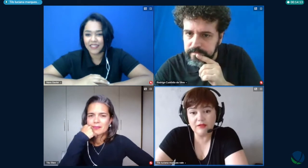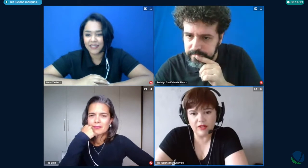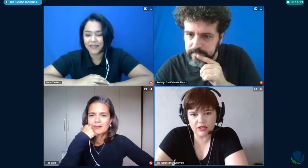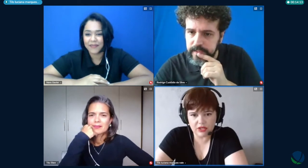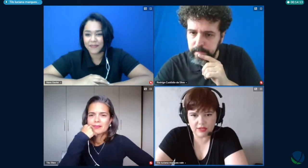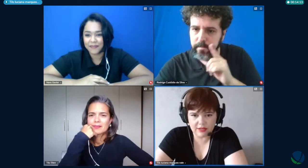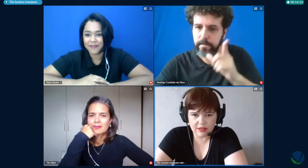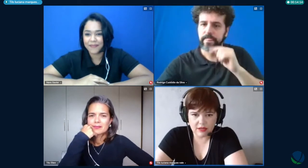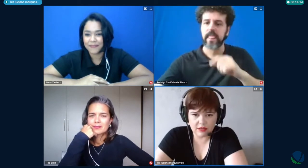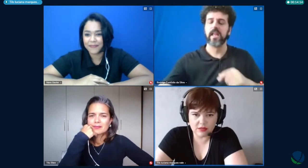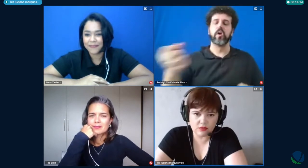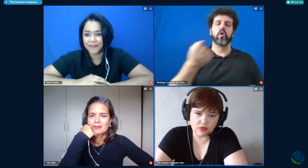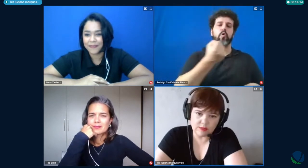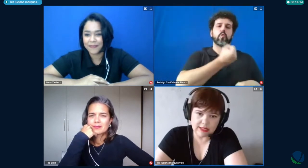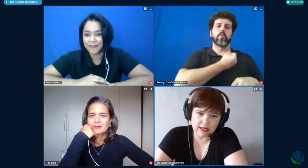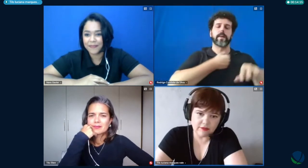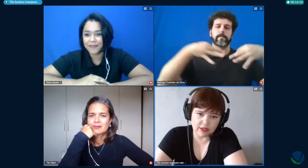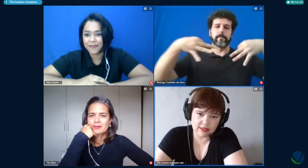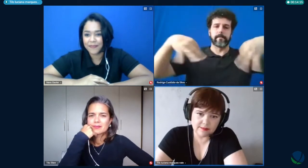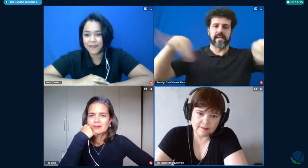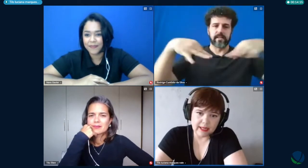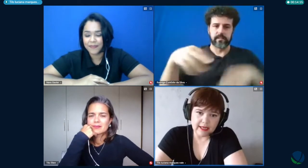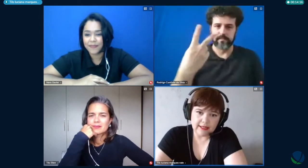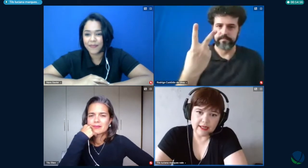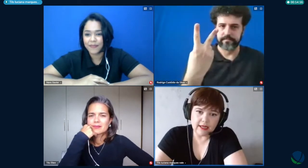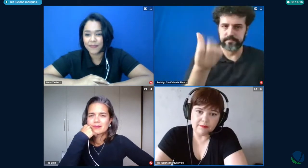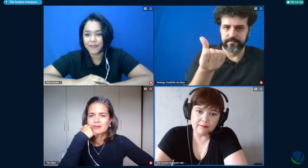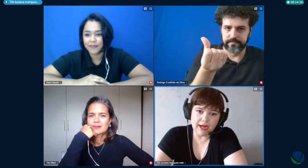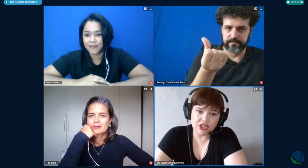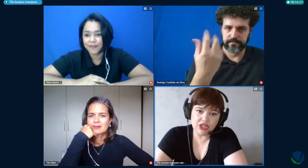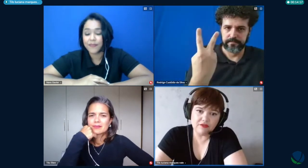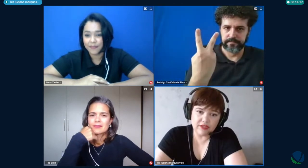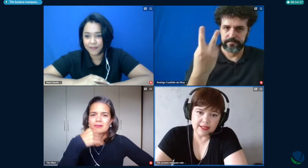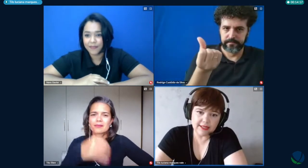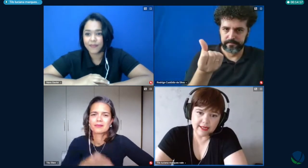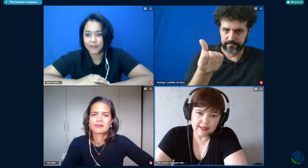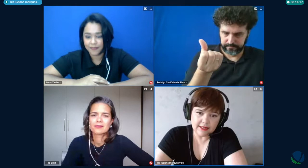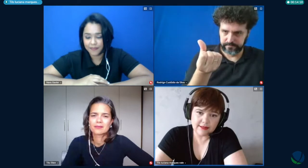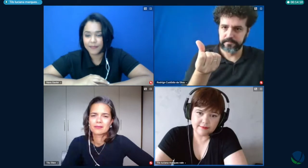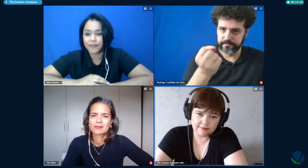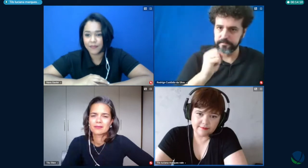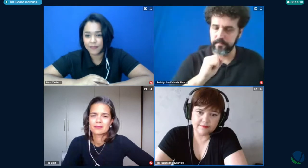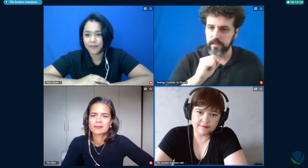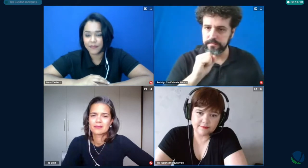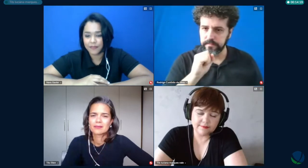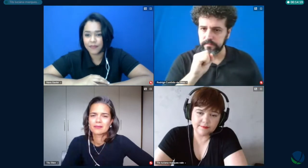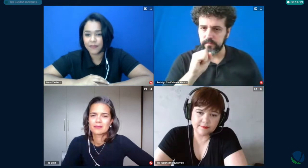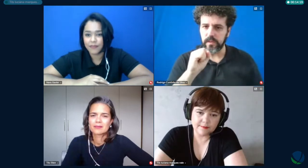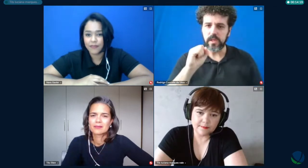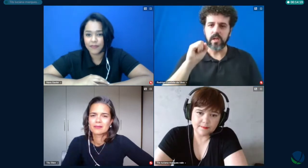mais relevantes, as discussões mais relevantes. Na página 26,